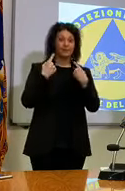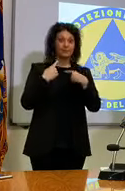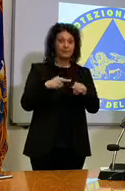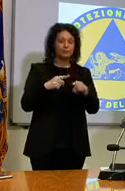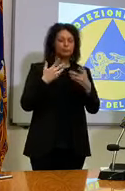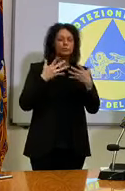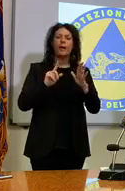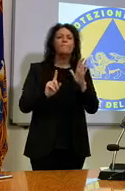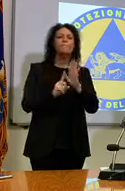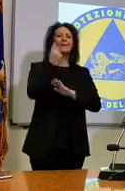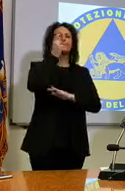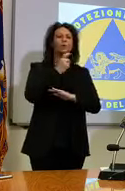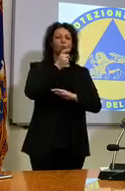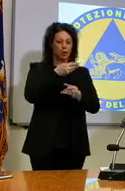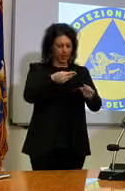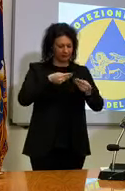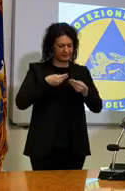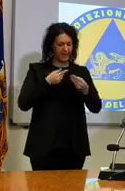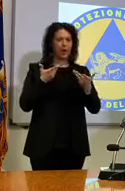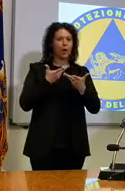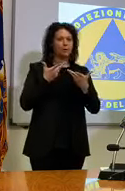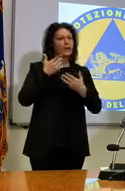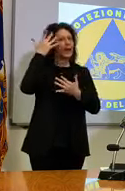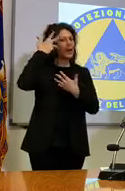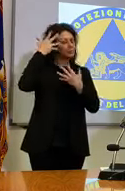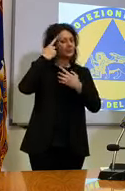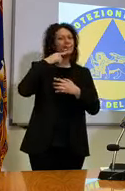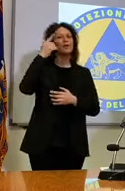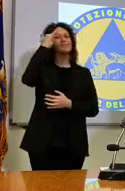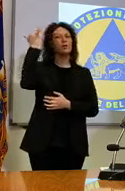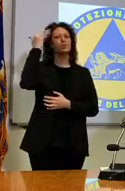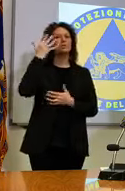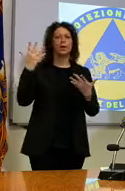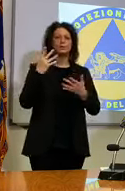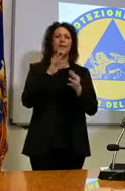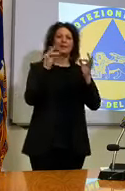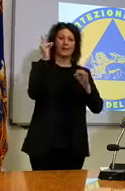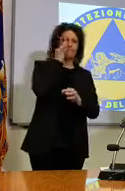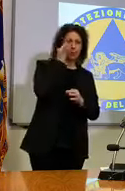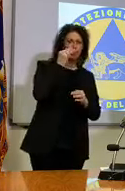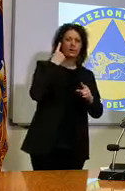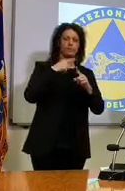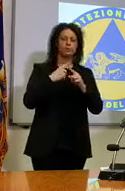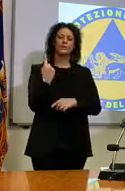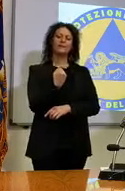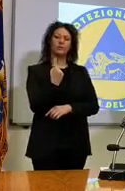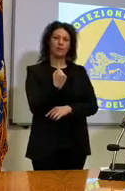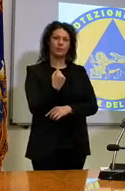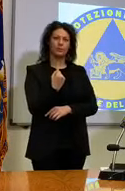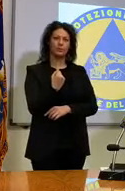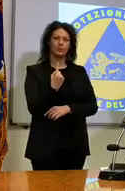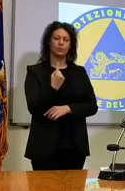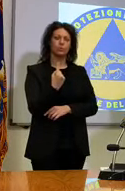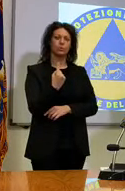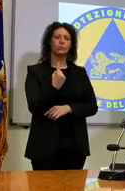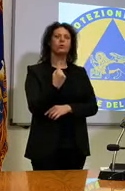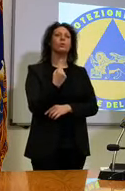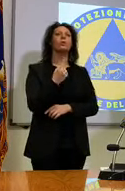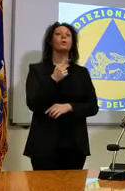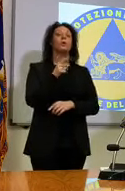nelle condizioni di ragionare con questa filosofia: tampone, isolamento, contatti